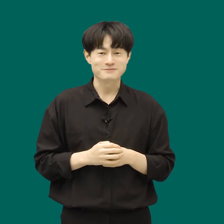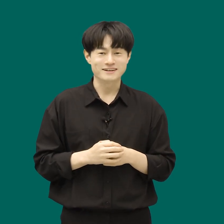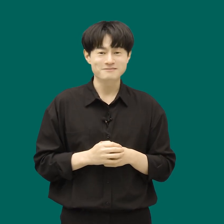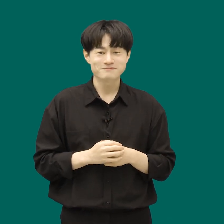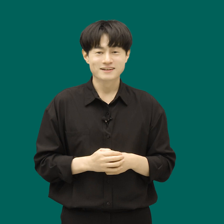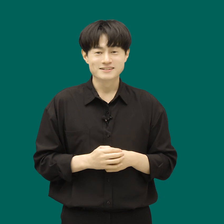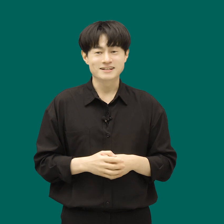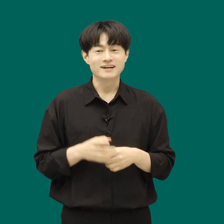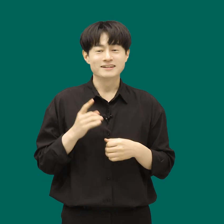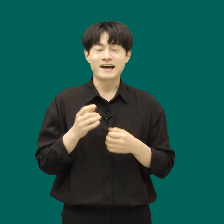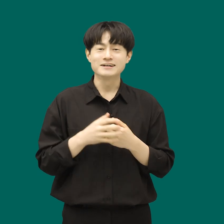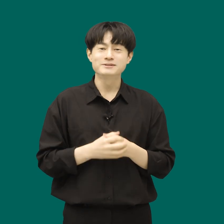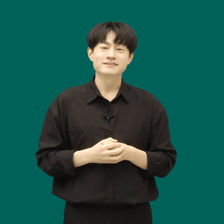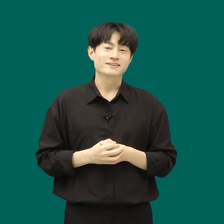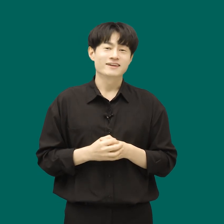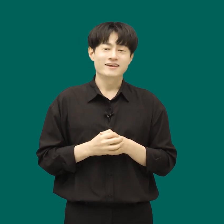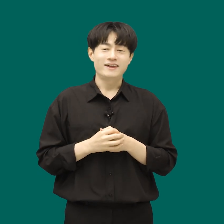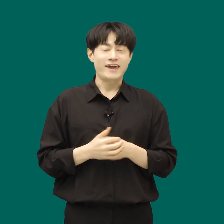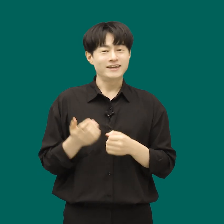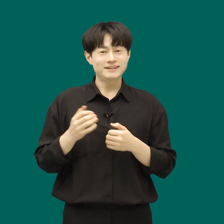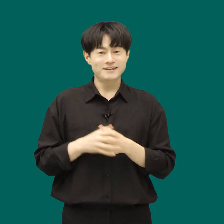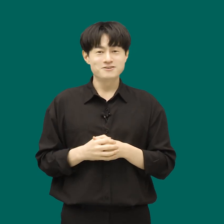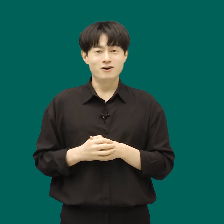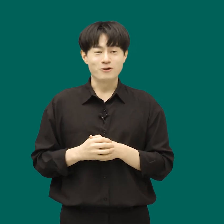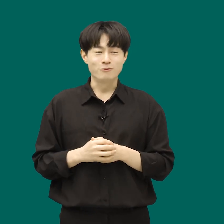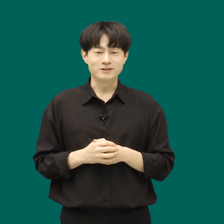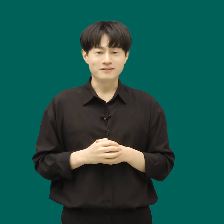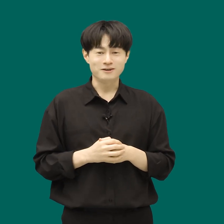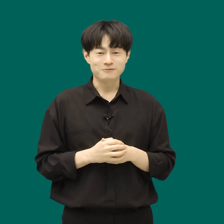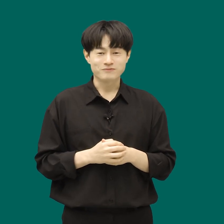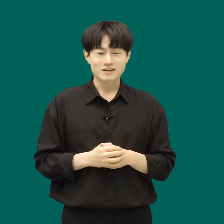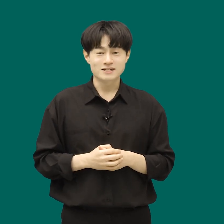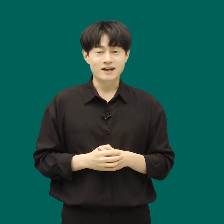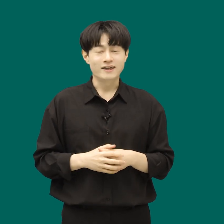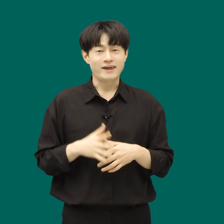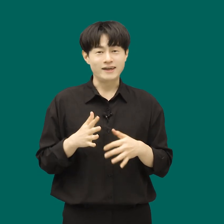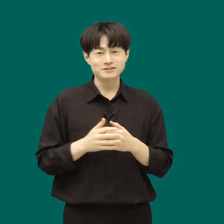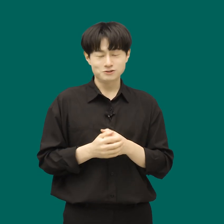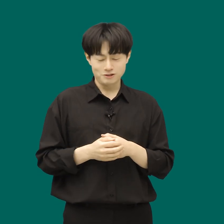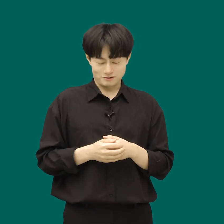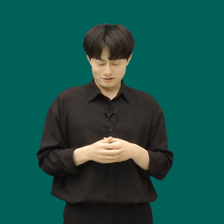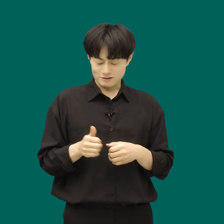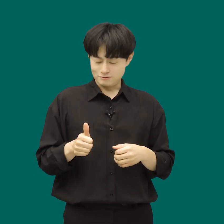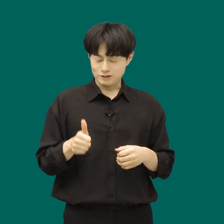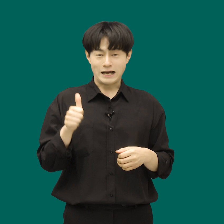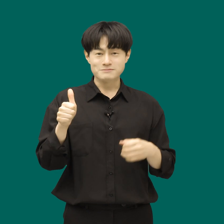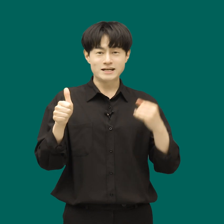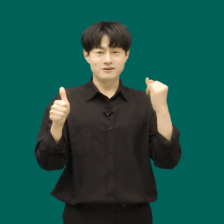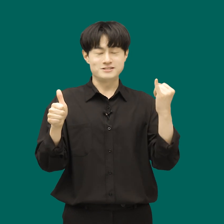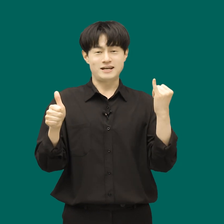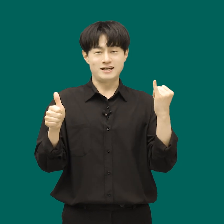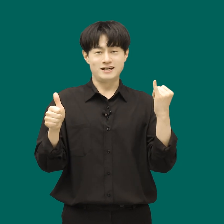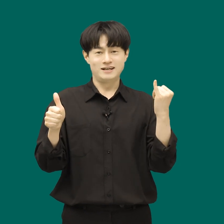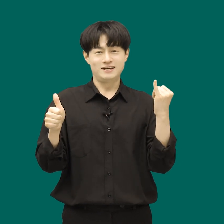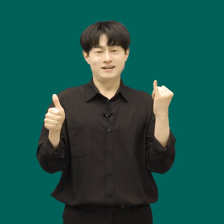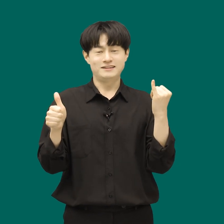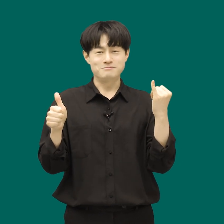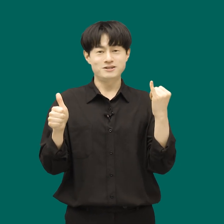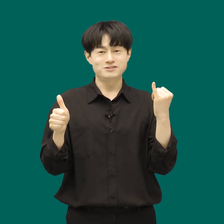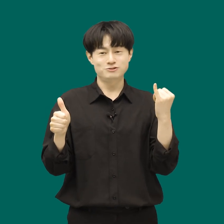좋겠습니다. 자, 다음은 애인에 대해서 배워볼 텐데요. 자, 애인은요, 우리 남자 여자